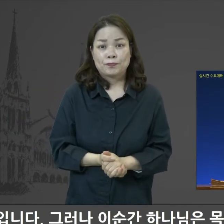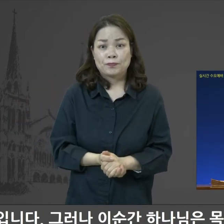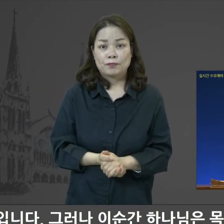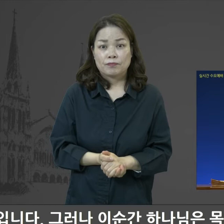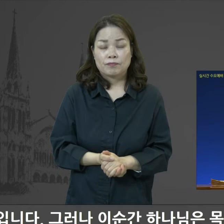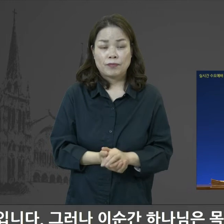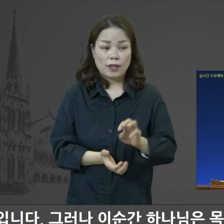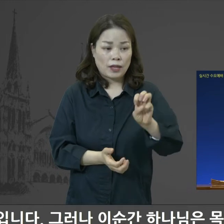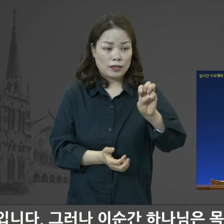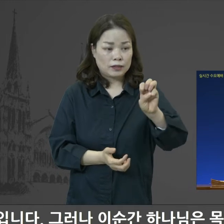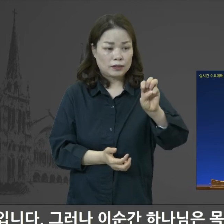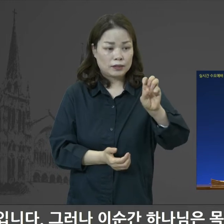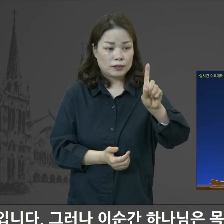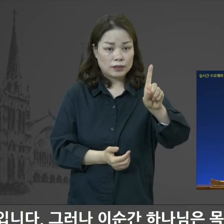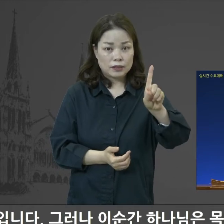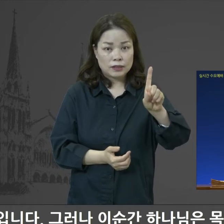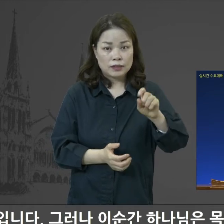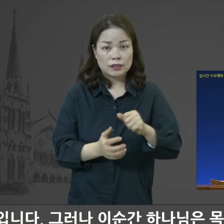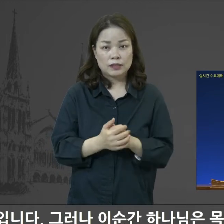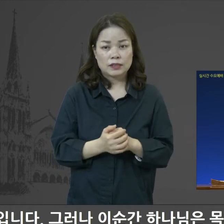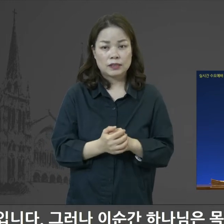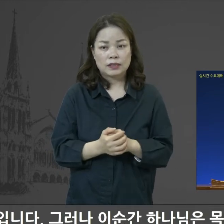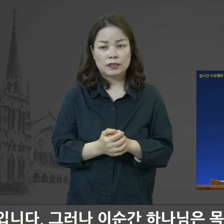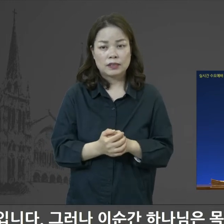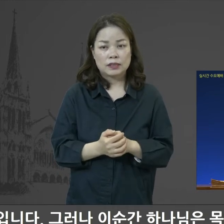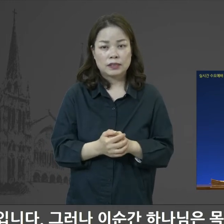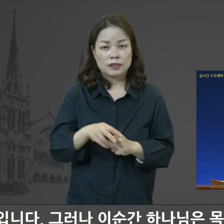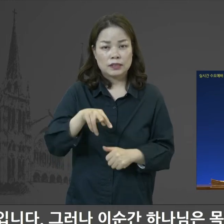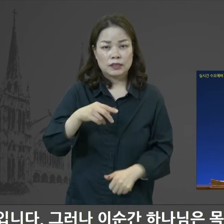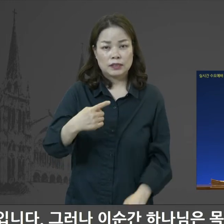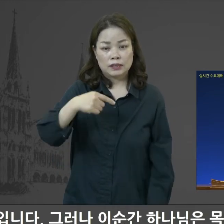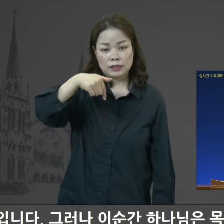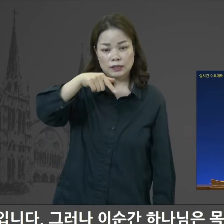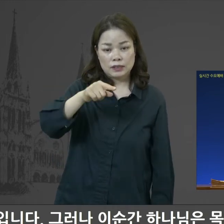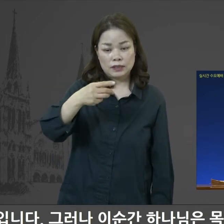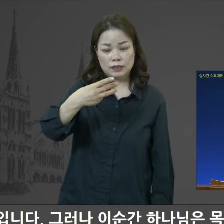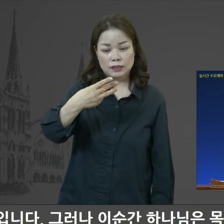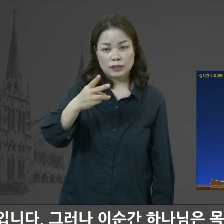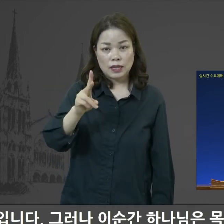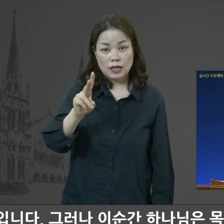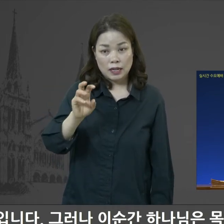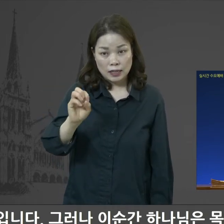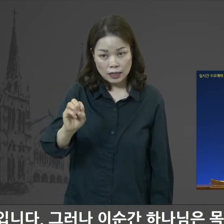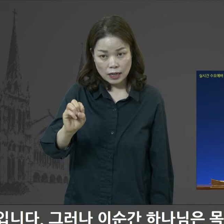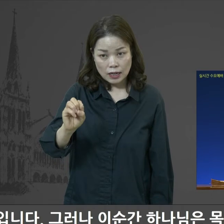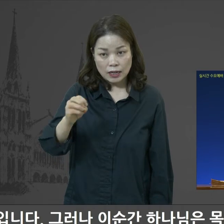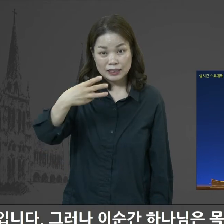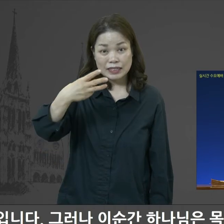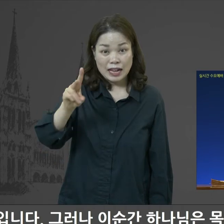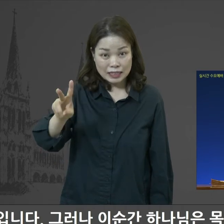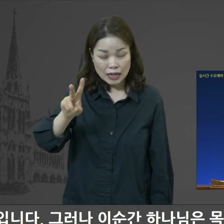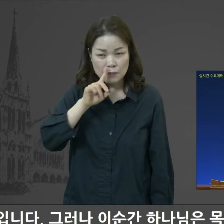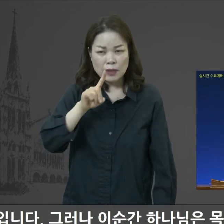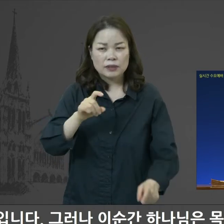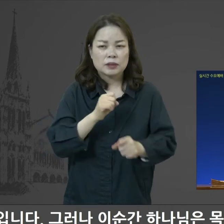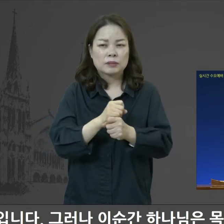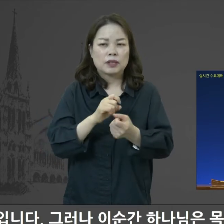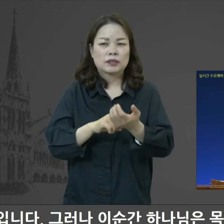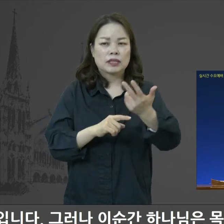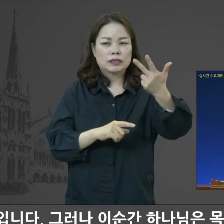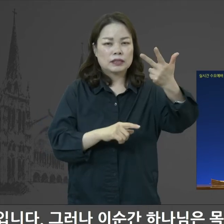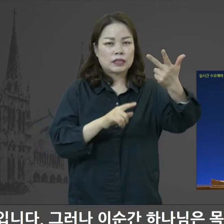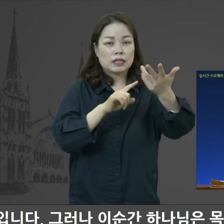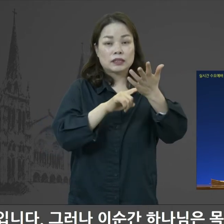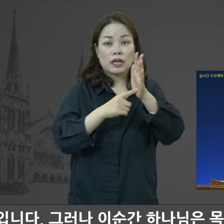여러분, 31절의 말씀은 스가랴 13장 7절 말씀을 인용하신 말씀입니다. 만군의 여호와가